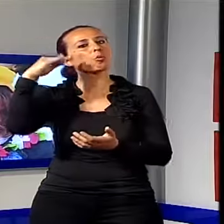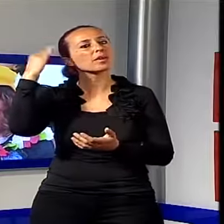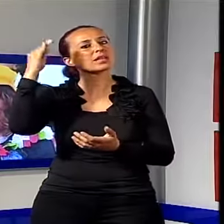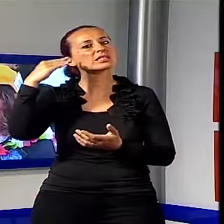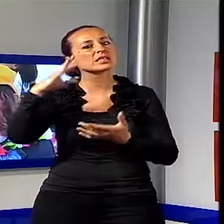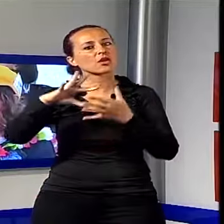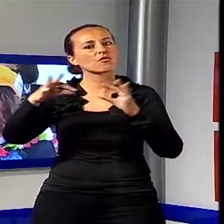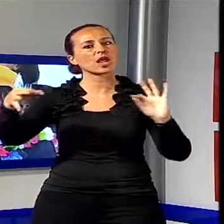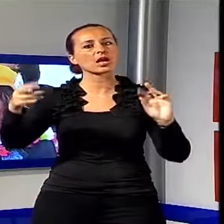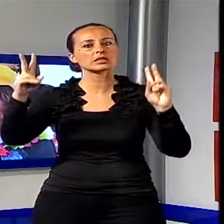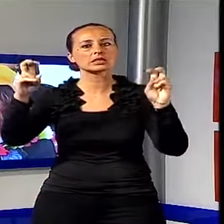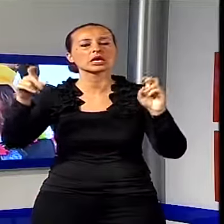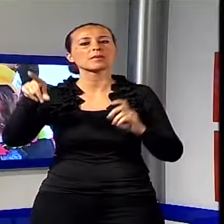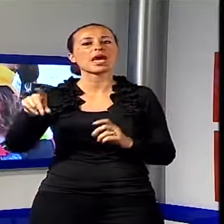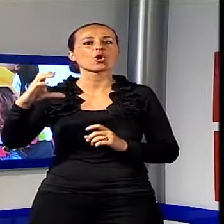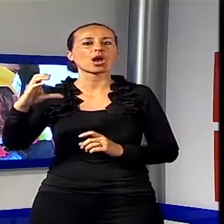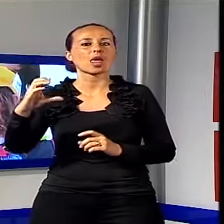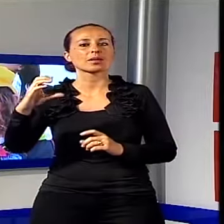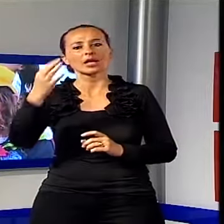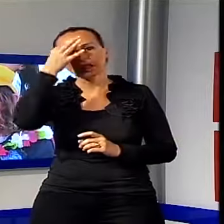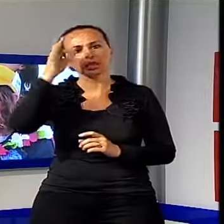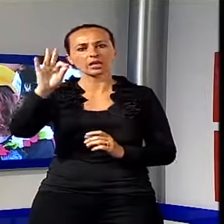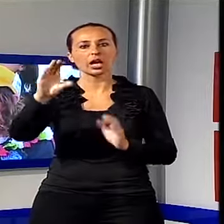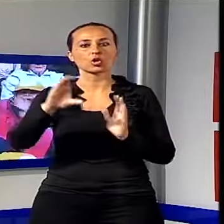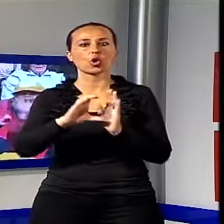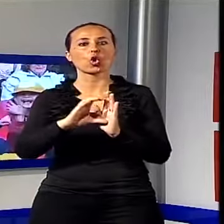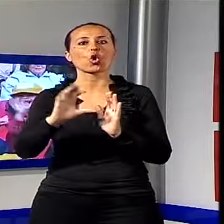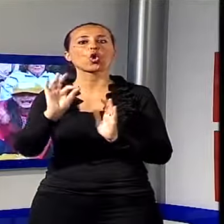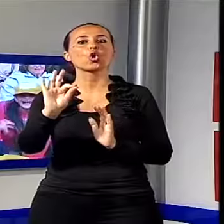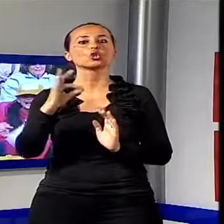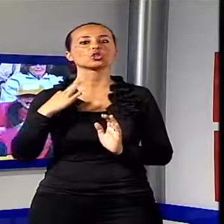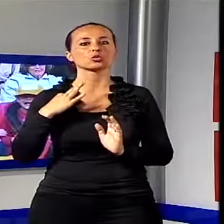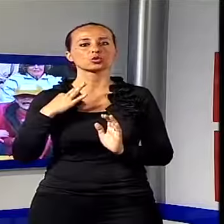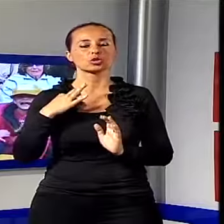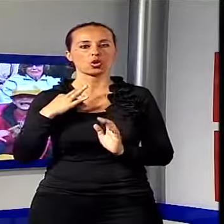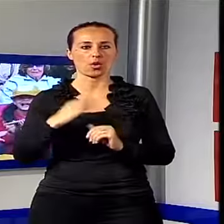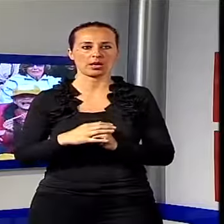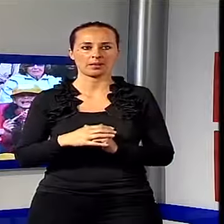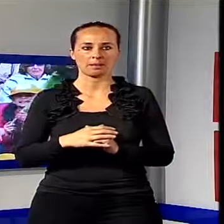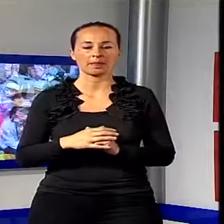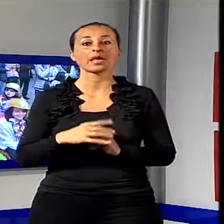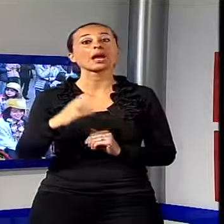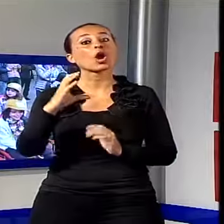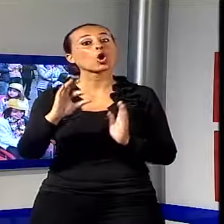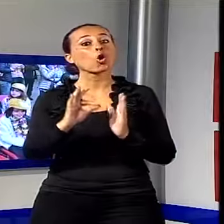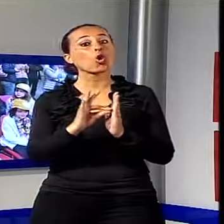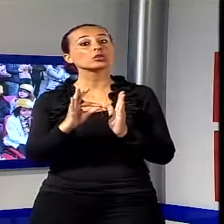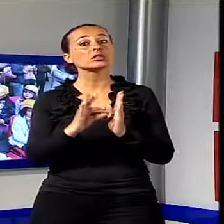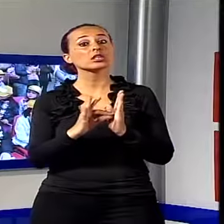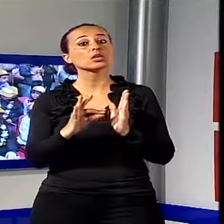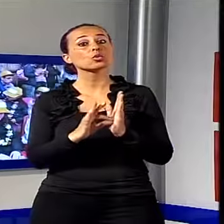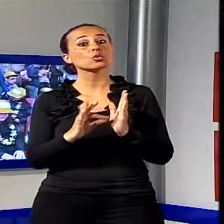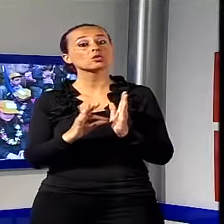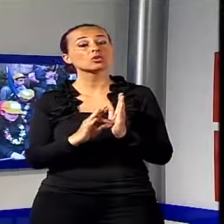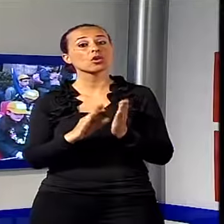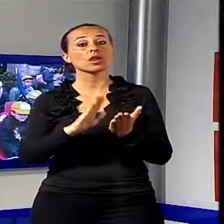Calamandrei dedicato alla Costituzione. La Costituzione è un pezzo di carta, la